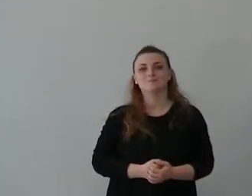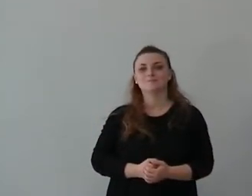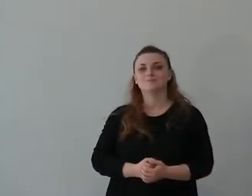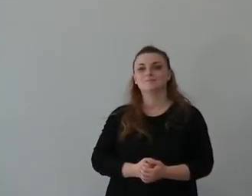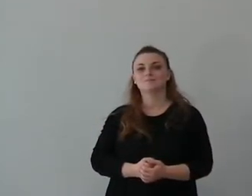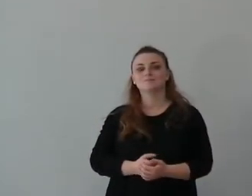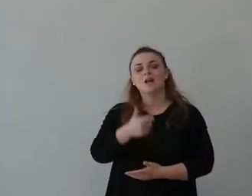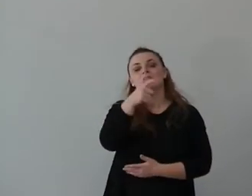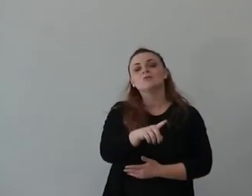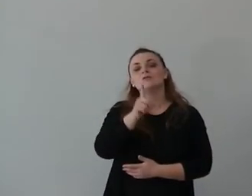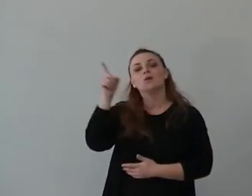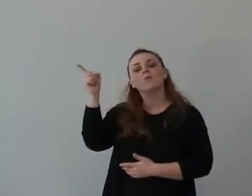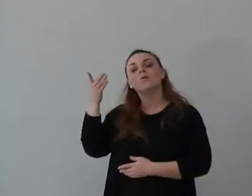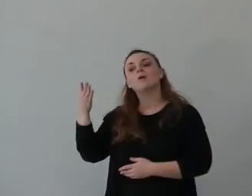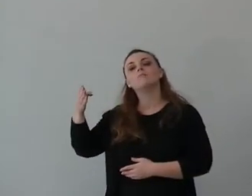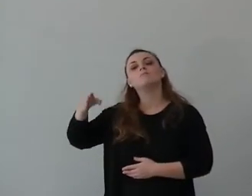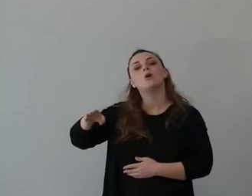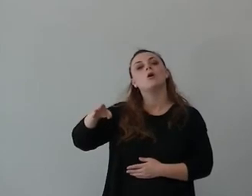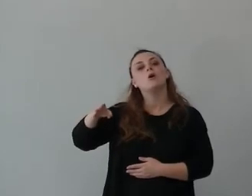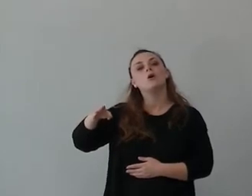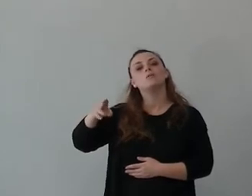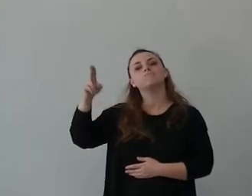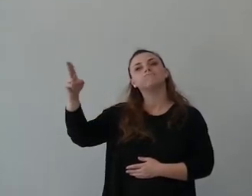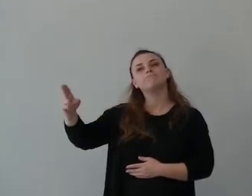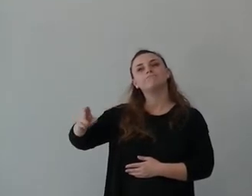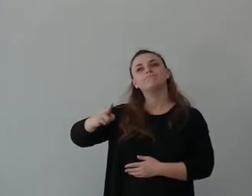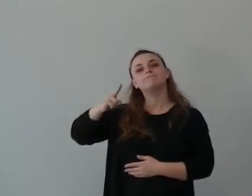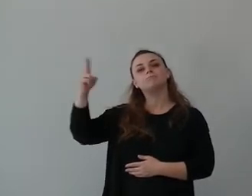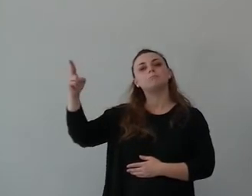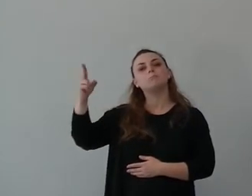per ognuno dei nostri peccati. So,